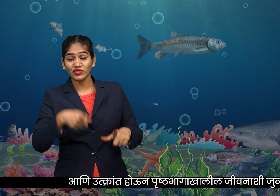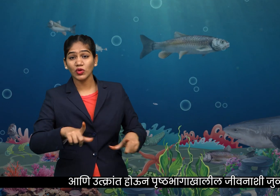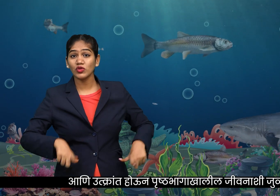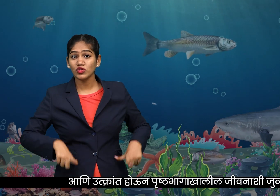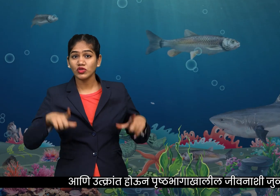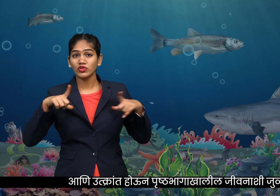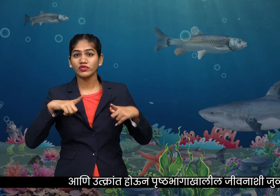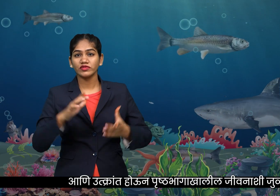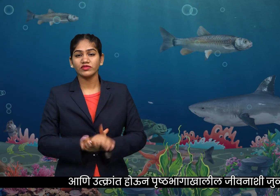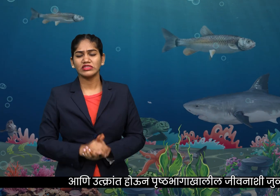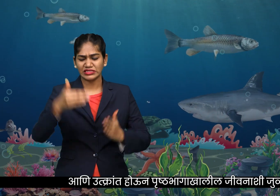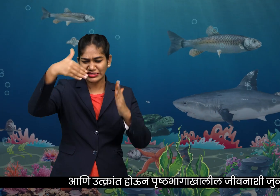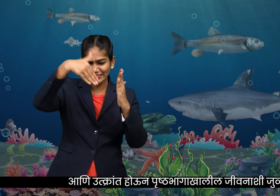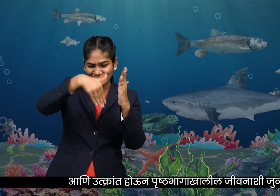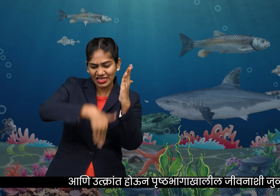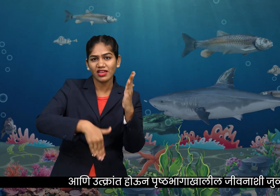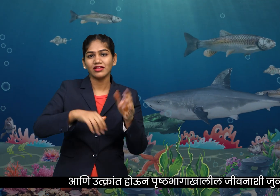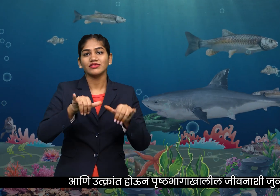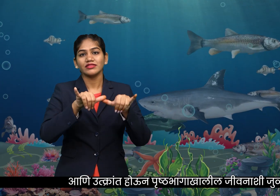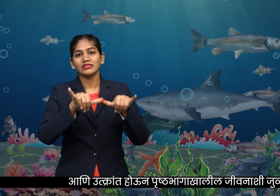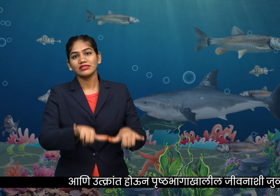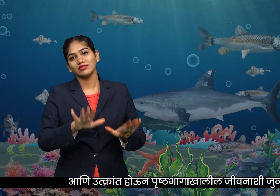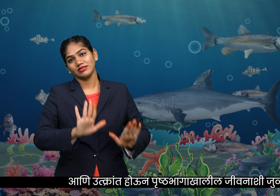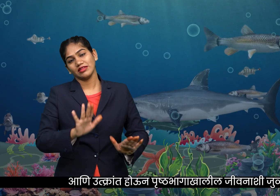पृष्ठभागाखालील जीवनाशी जुळवून घेतले.